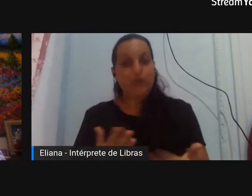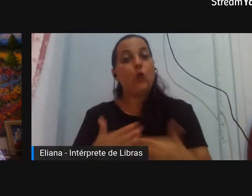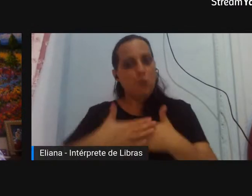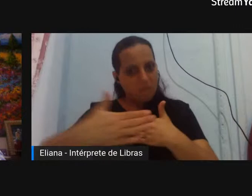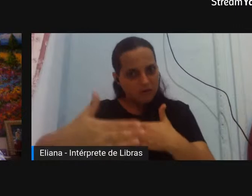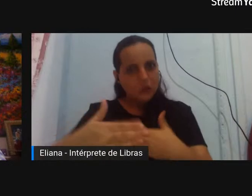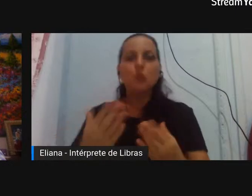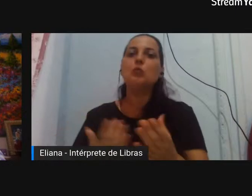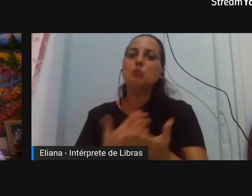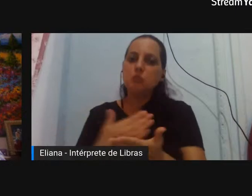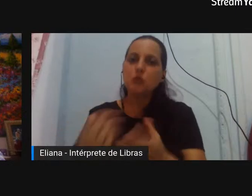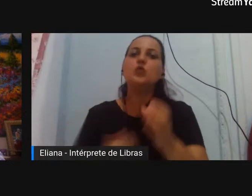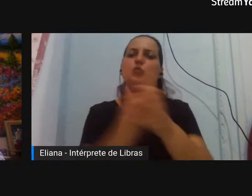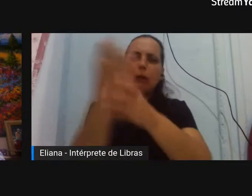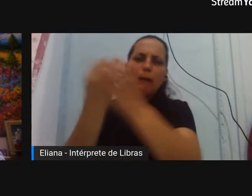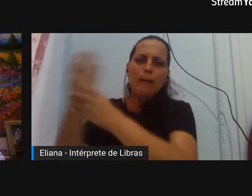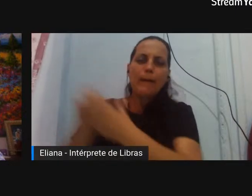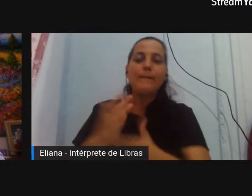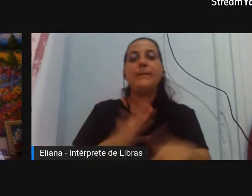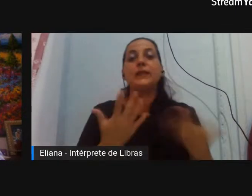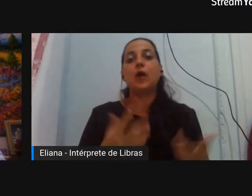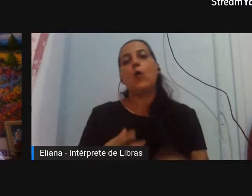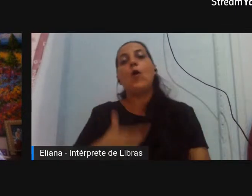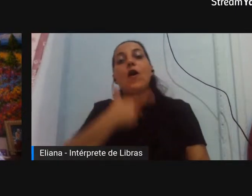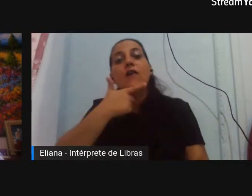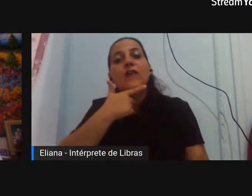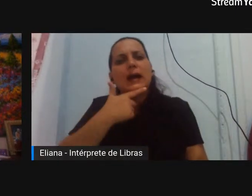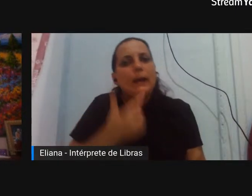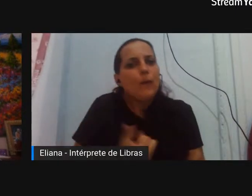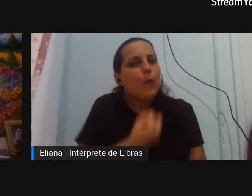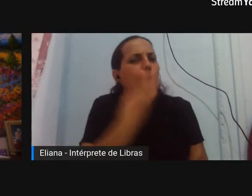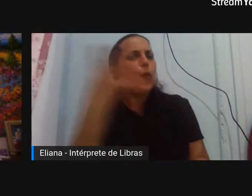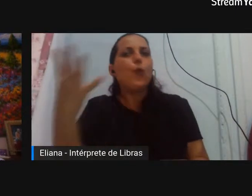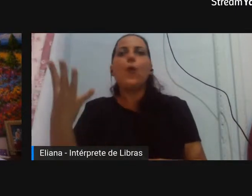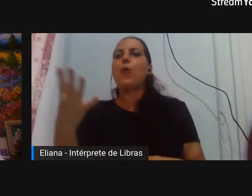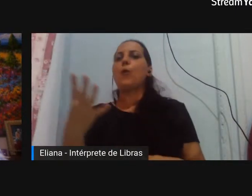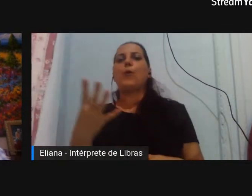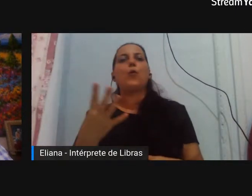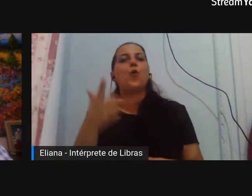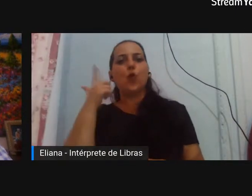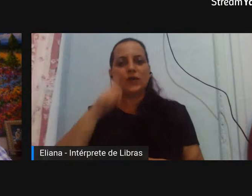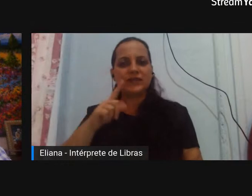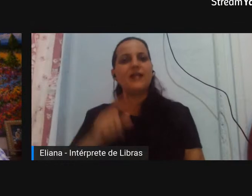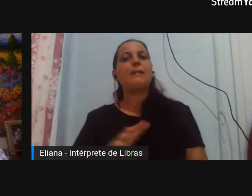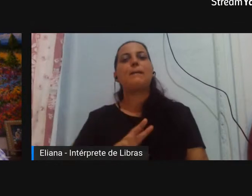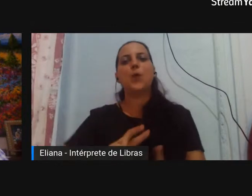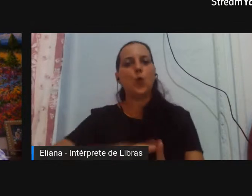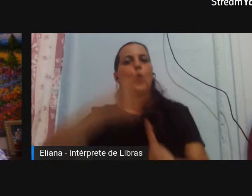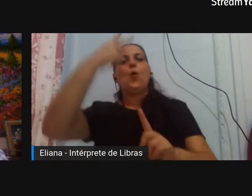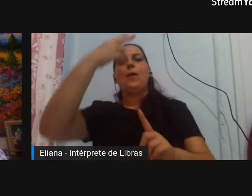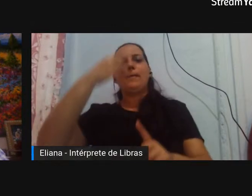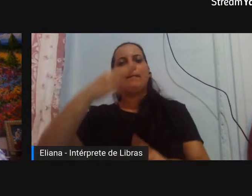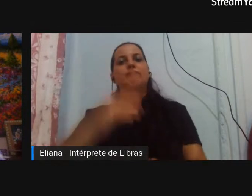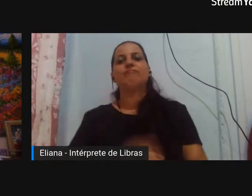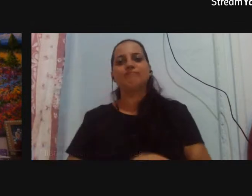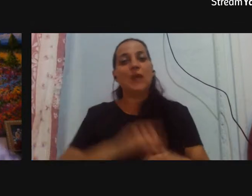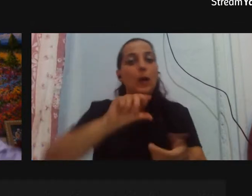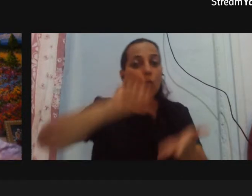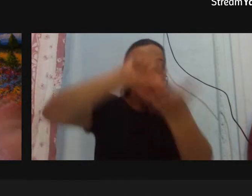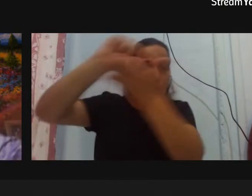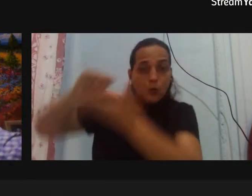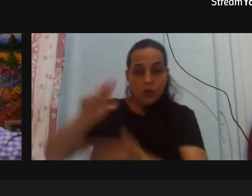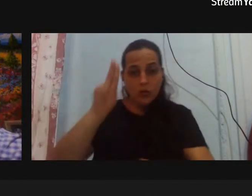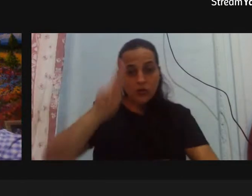triplica as vagas, ou quase triplica as vagas, nas universidades federais já